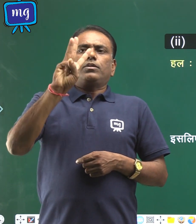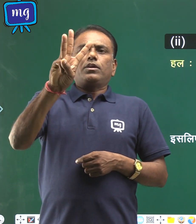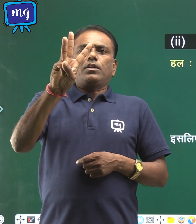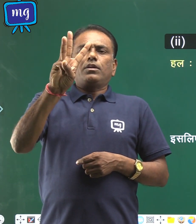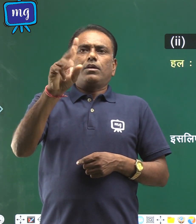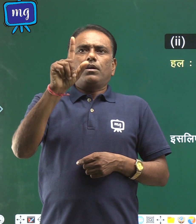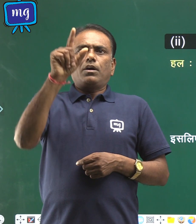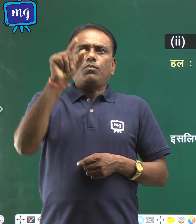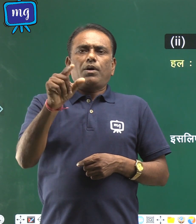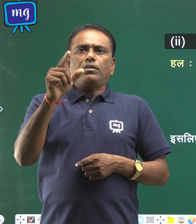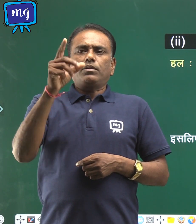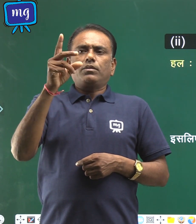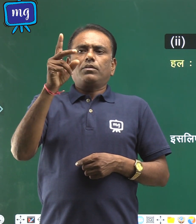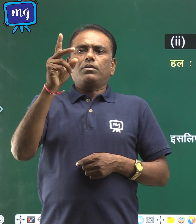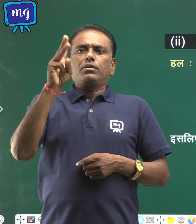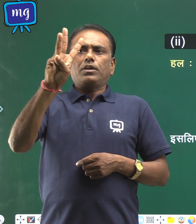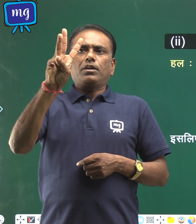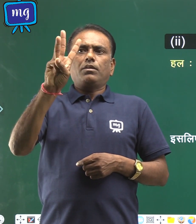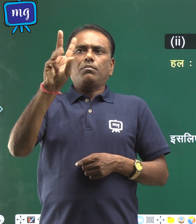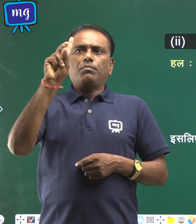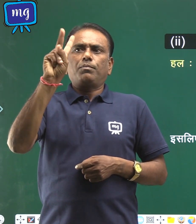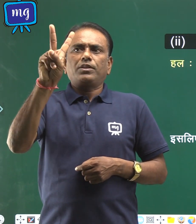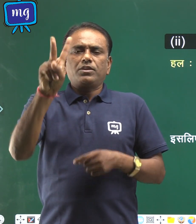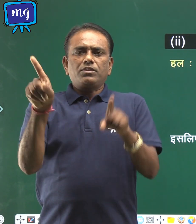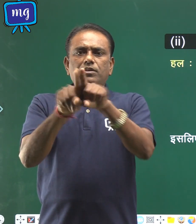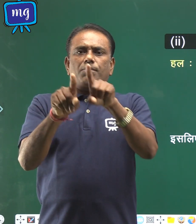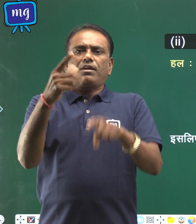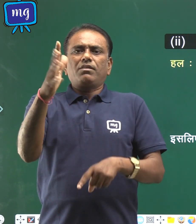3:32 बराबर नहीं है,